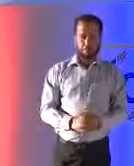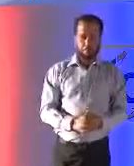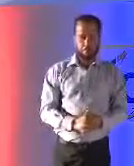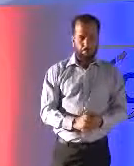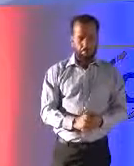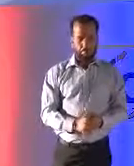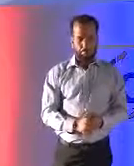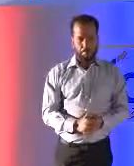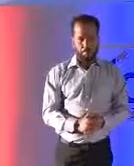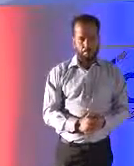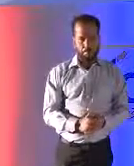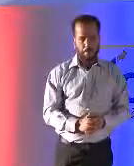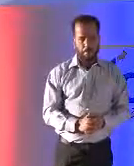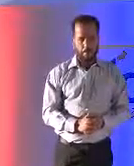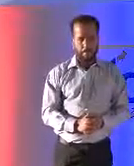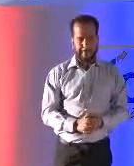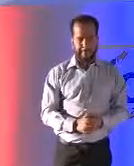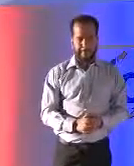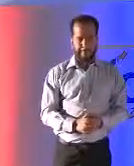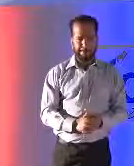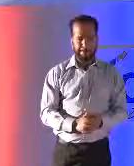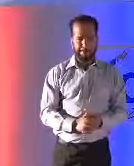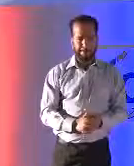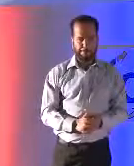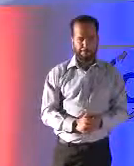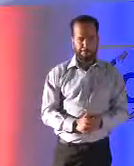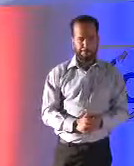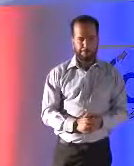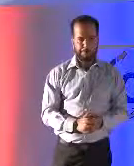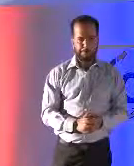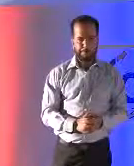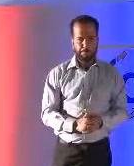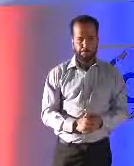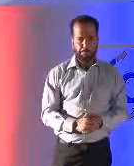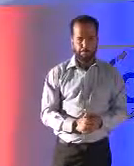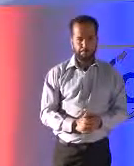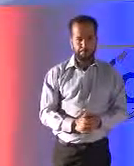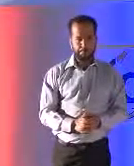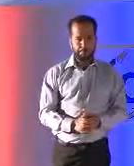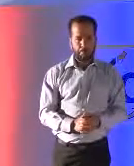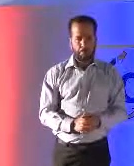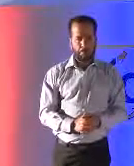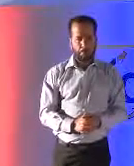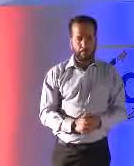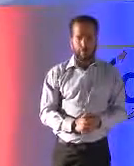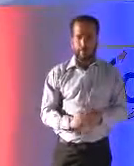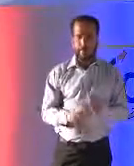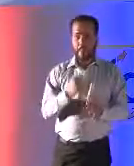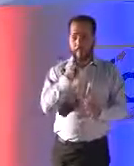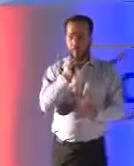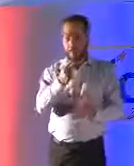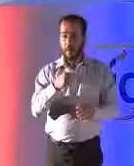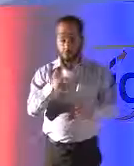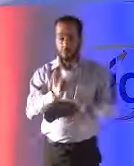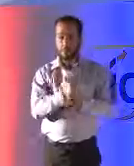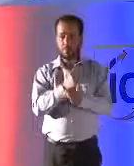Nobody denies that. But guess what? The divide continues to exist. نحن